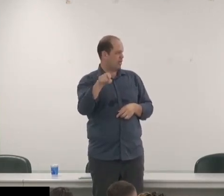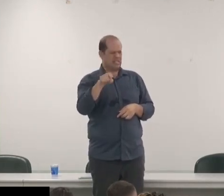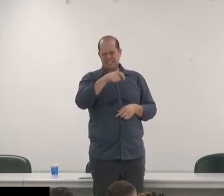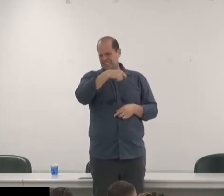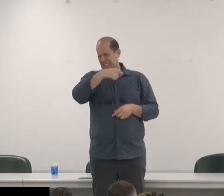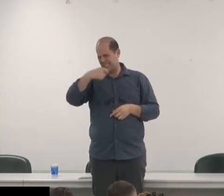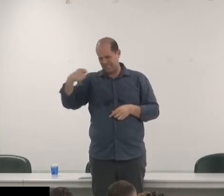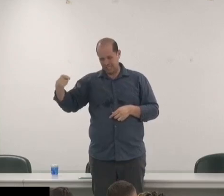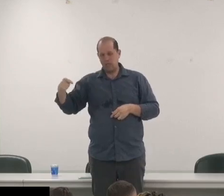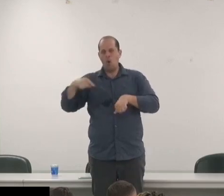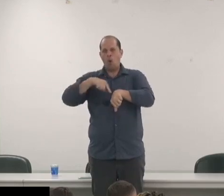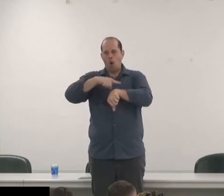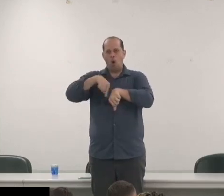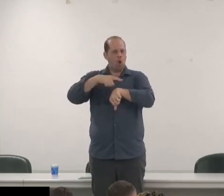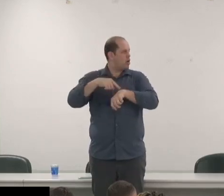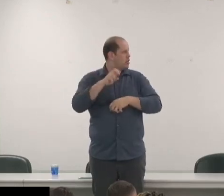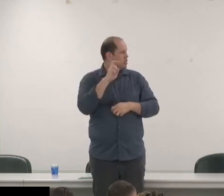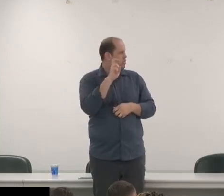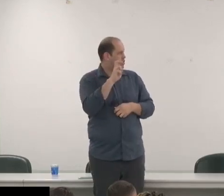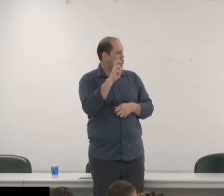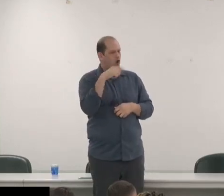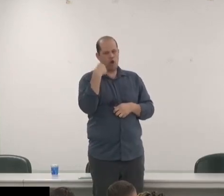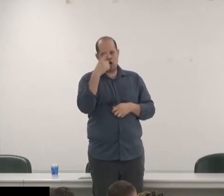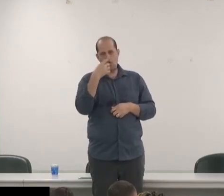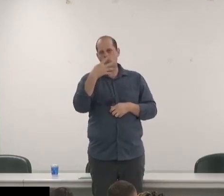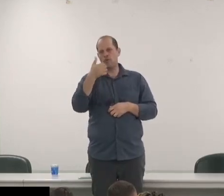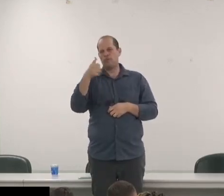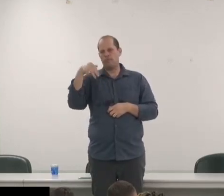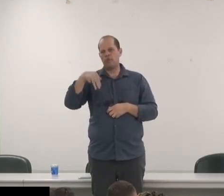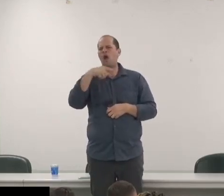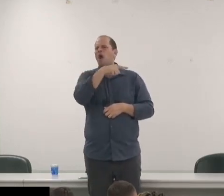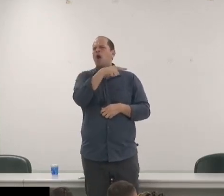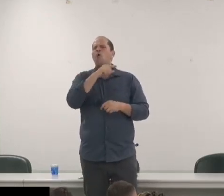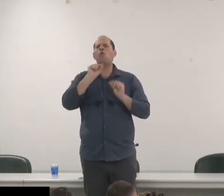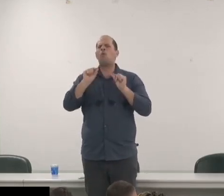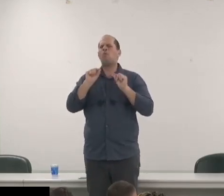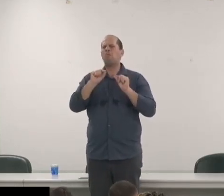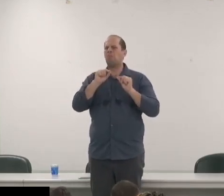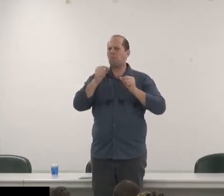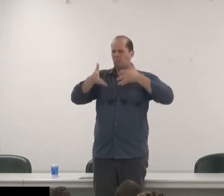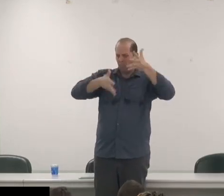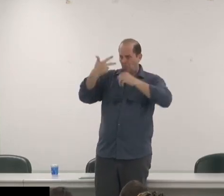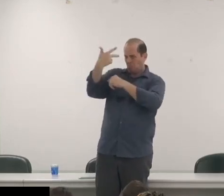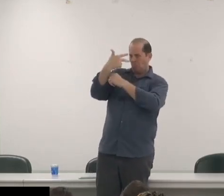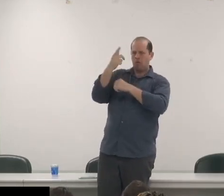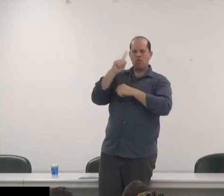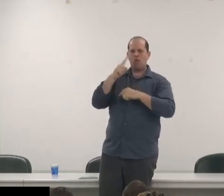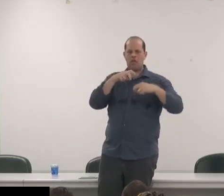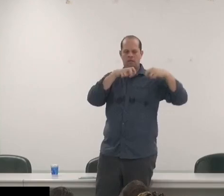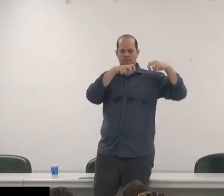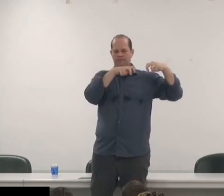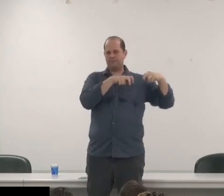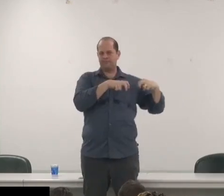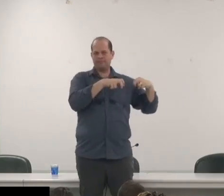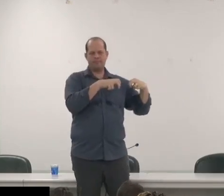foram 28.642 sinais em 5 horas e 41 minutos de sinalização. Então, foi tudo isso que